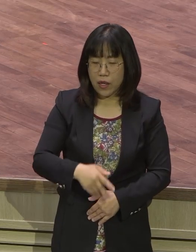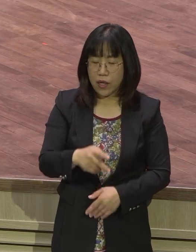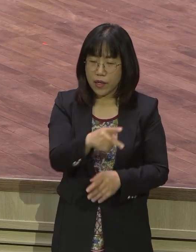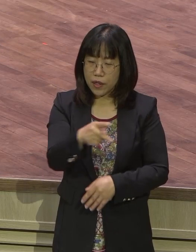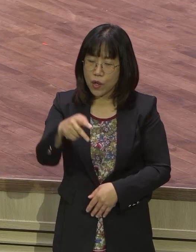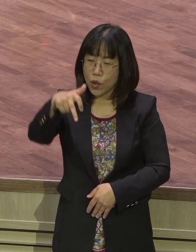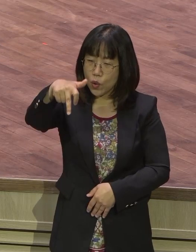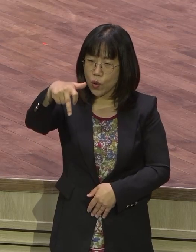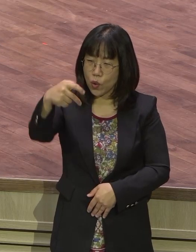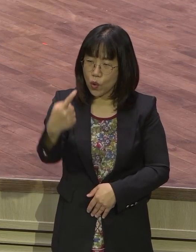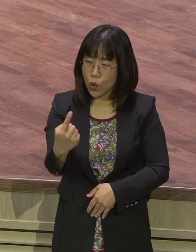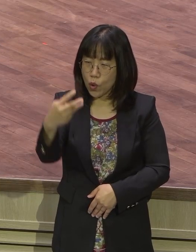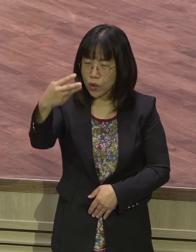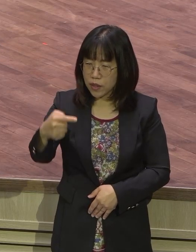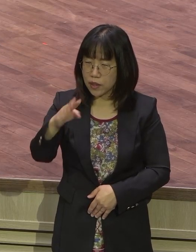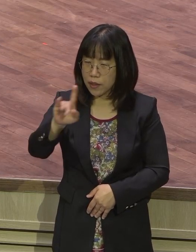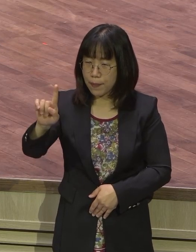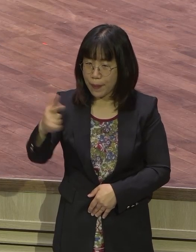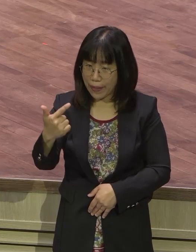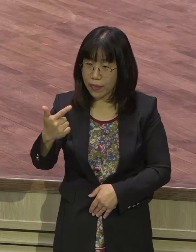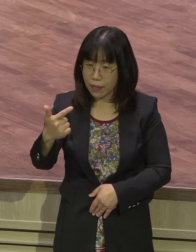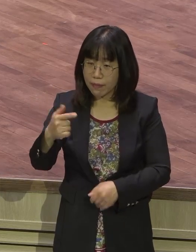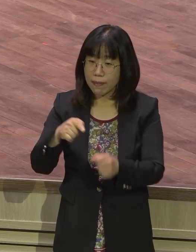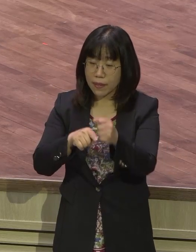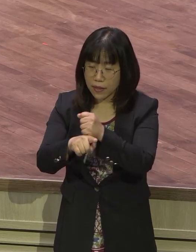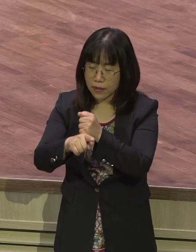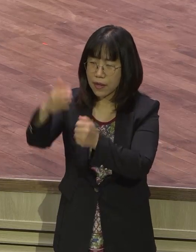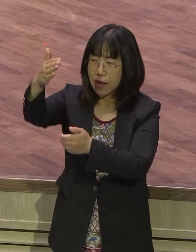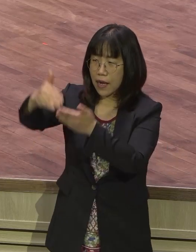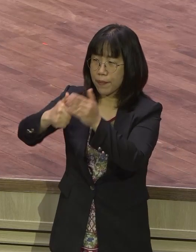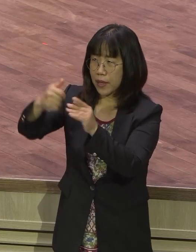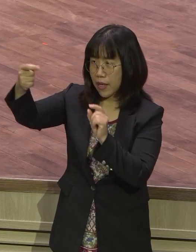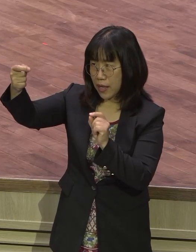하나님께 가까이 다가간다 그런듯이